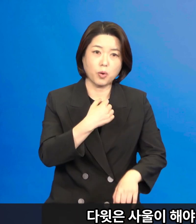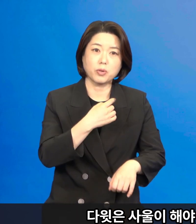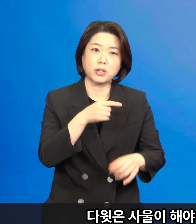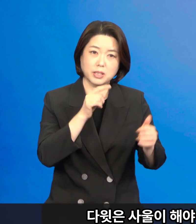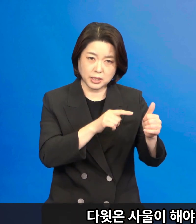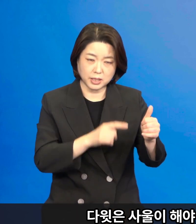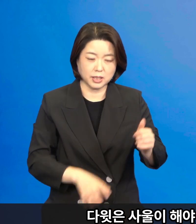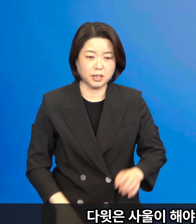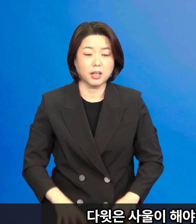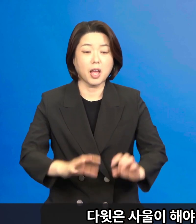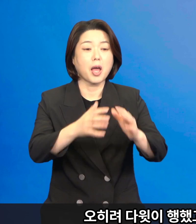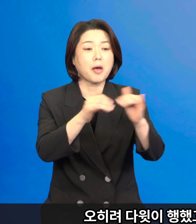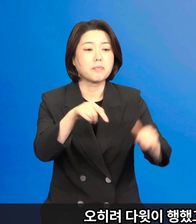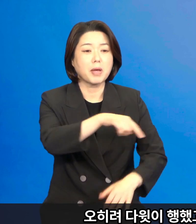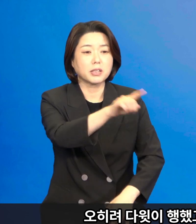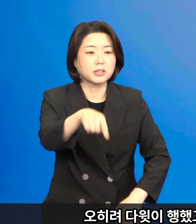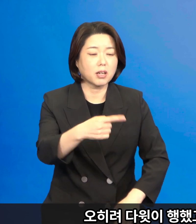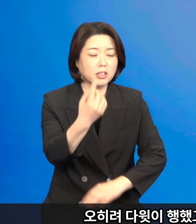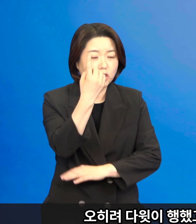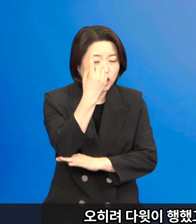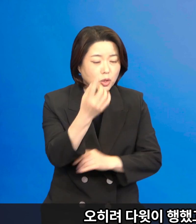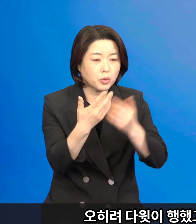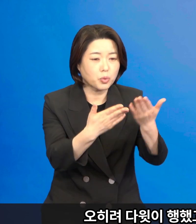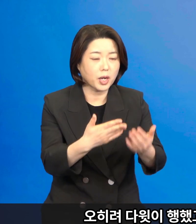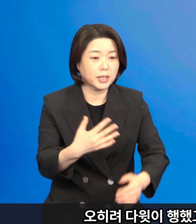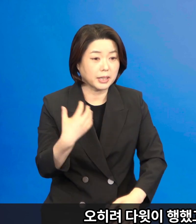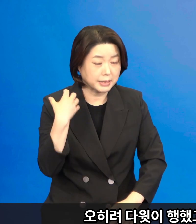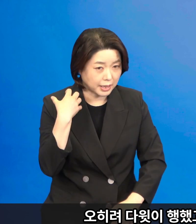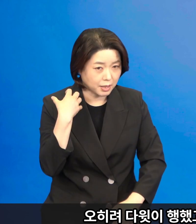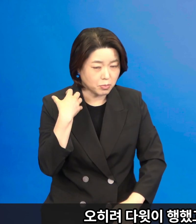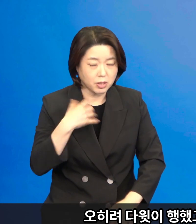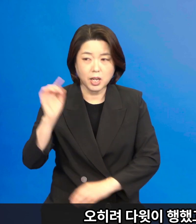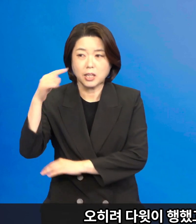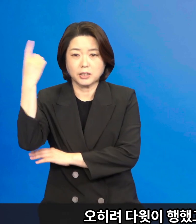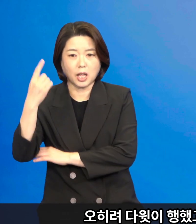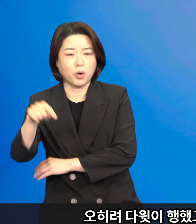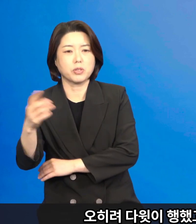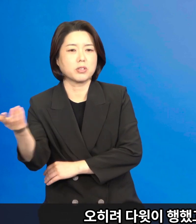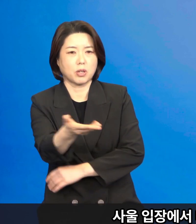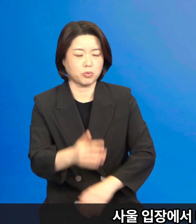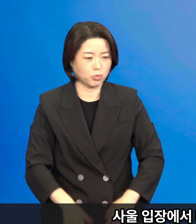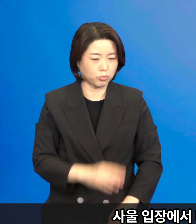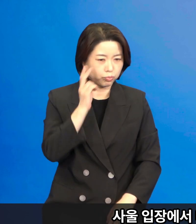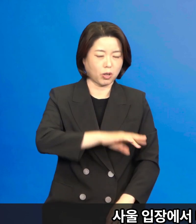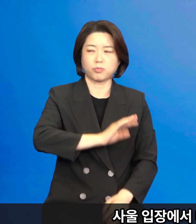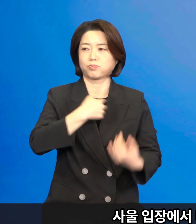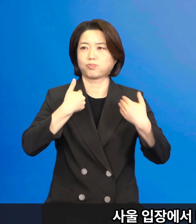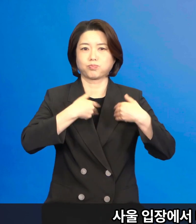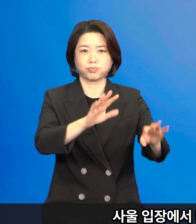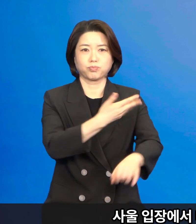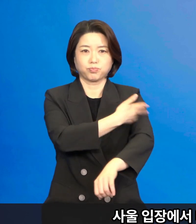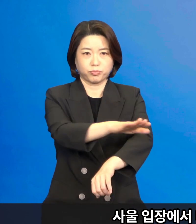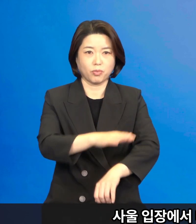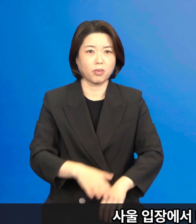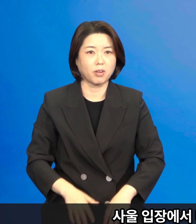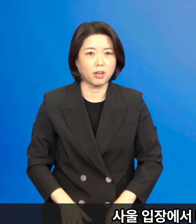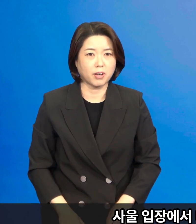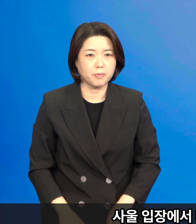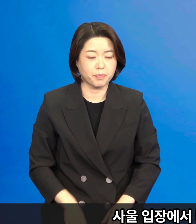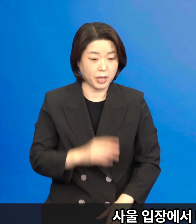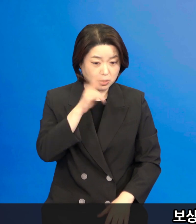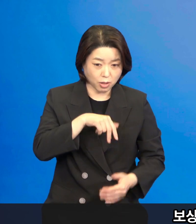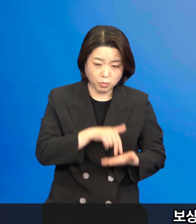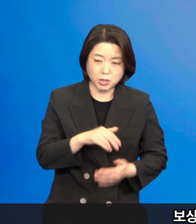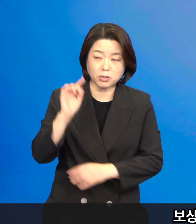이 백성들을 지켜줄 의무를 오히려 다윗이 행했고 사울은 그것을 저버렸습니다. 사울의 입장에서 다윗에게 고마워해야